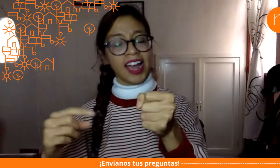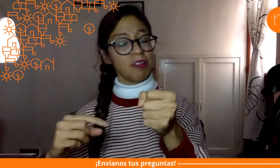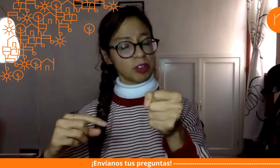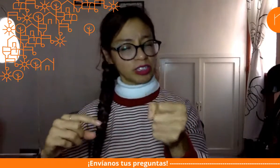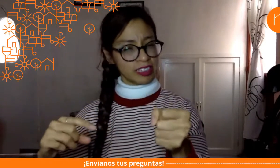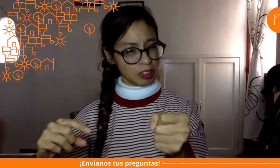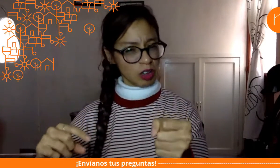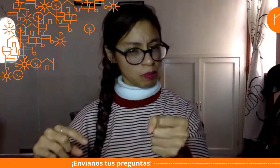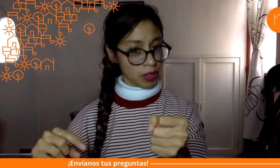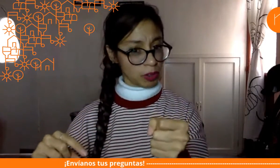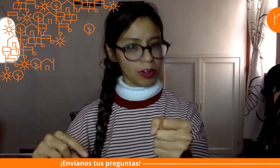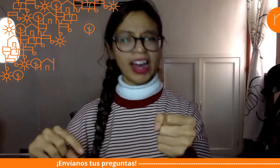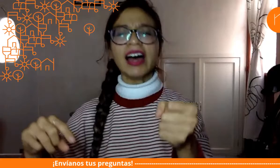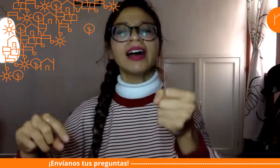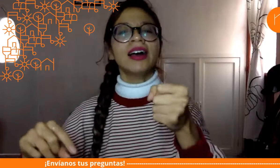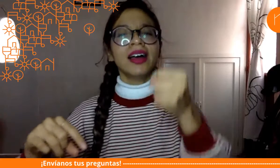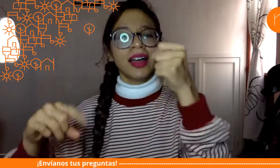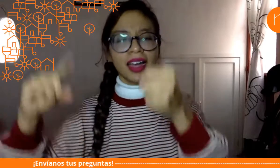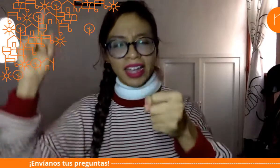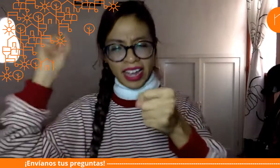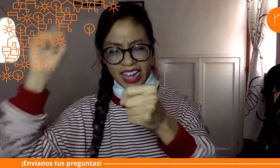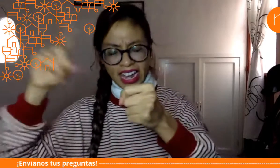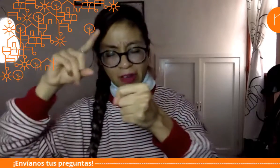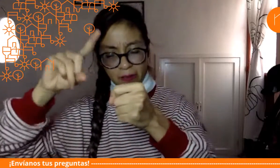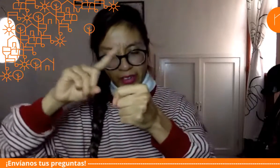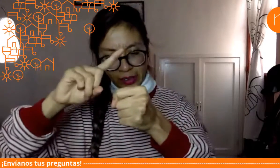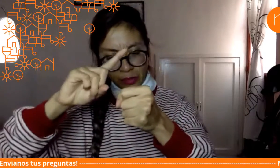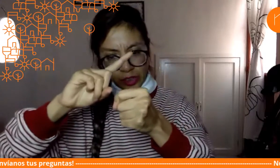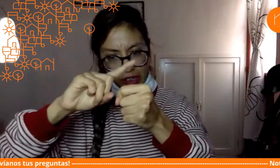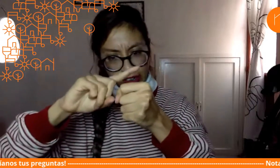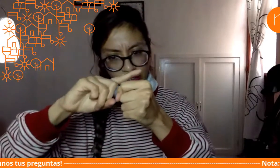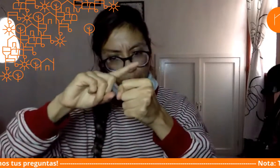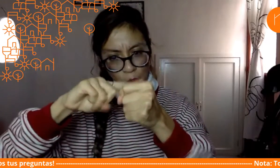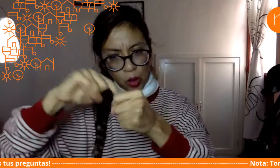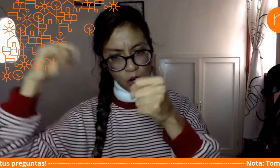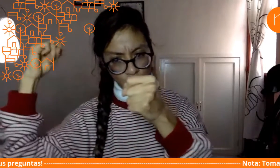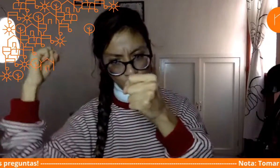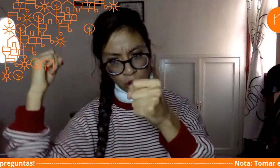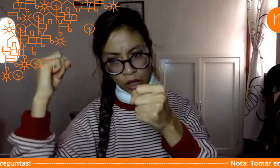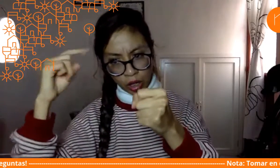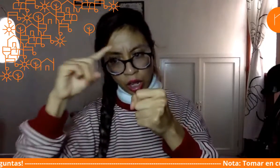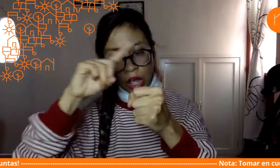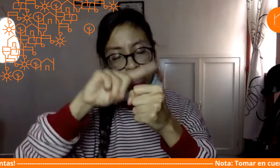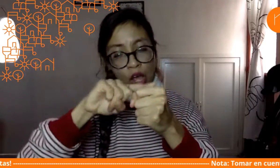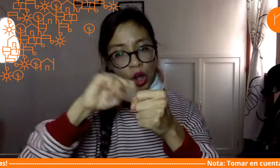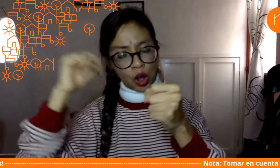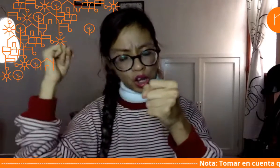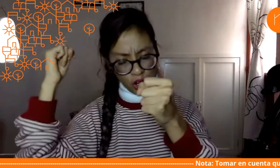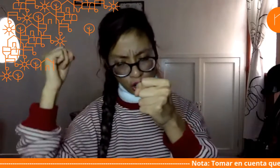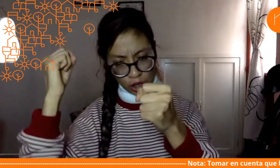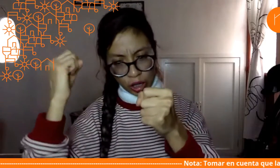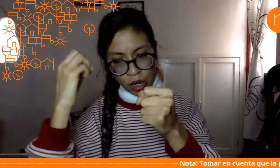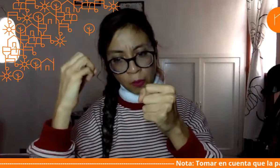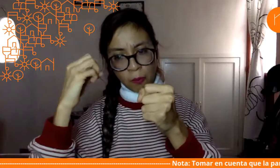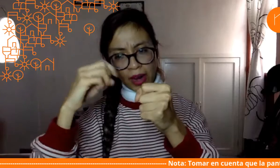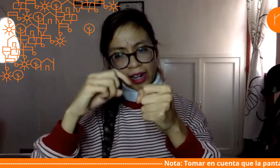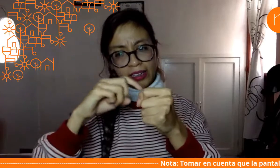el botecito de pintura y metemos el dedito. Color. Color. Para